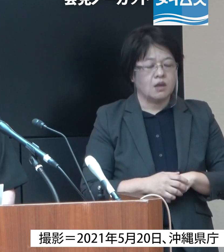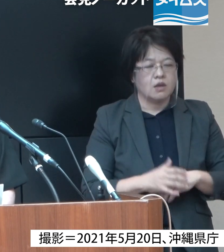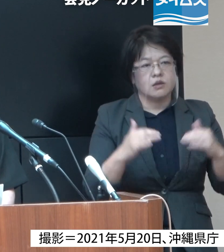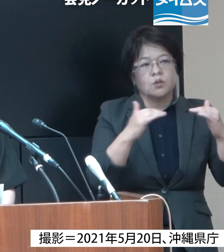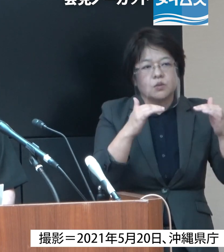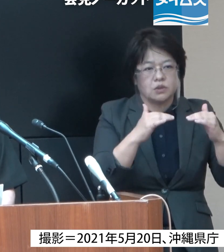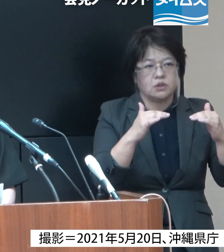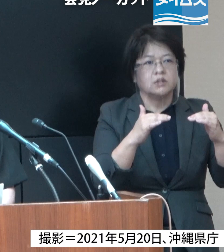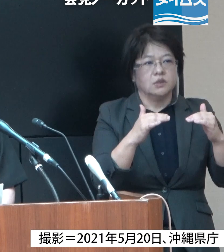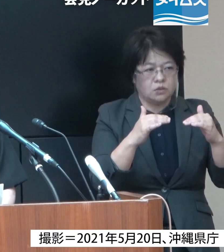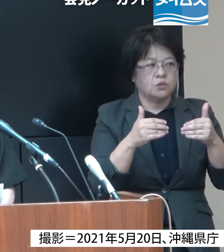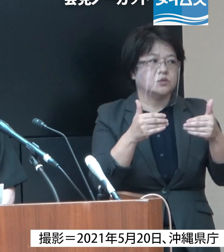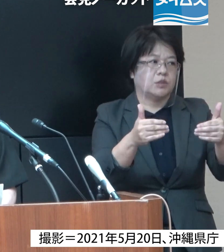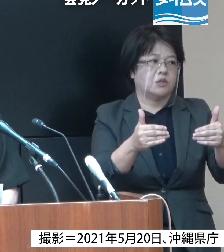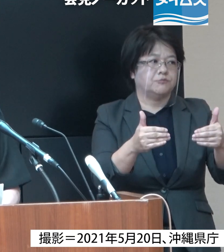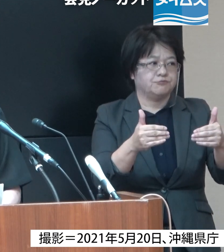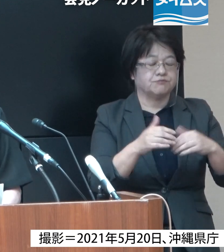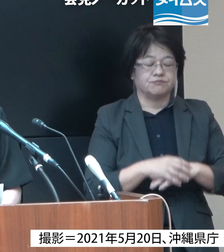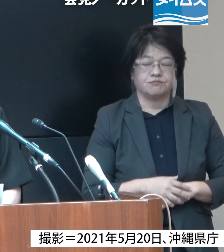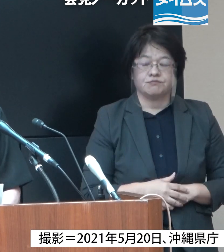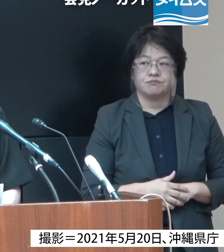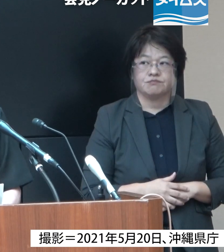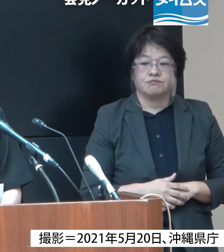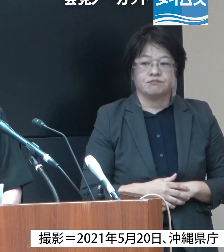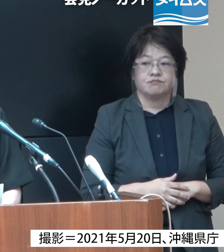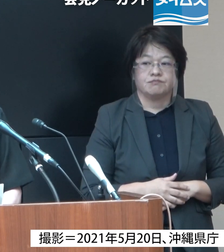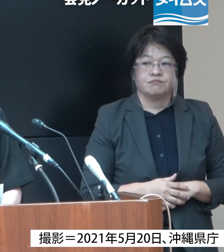議をさせていただきました。でそれが、